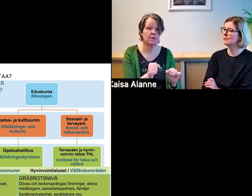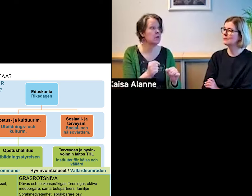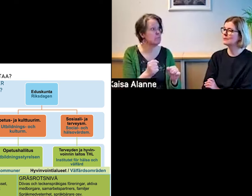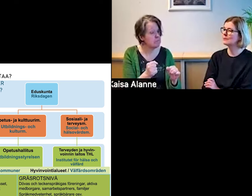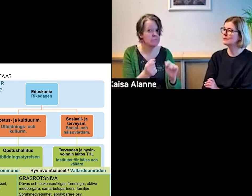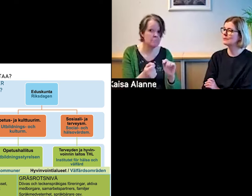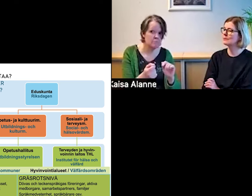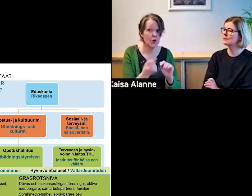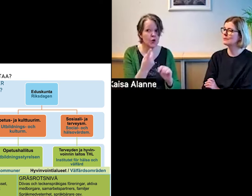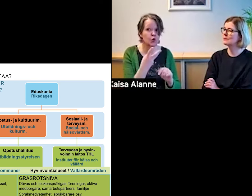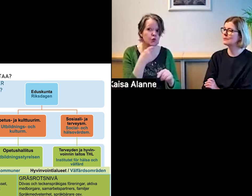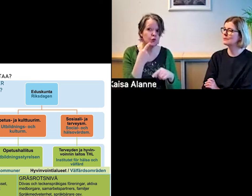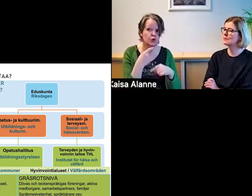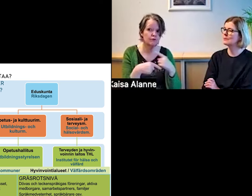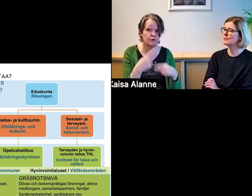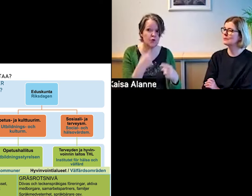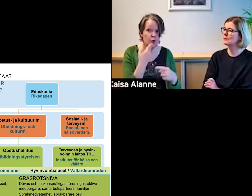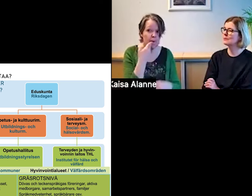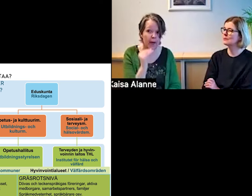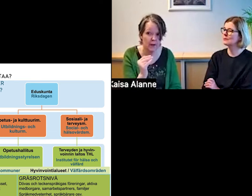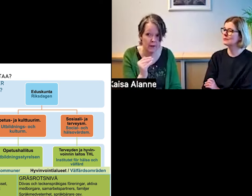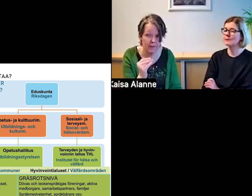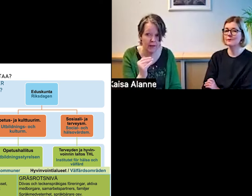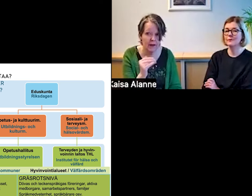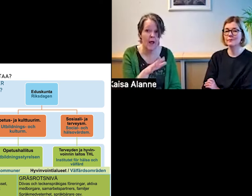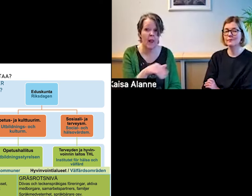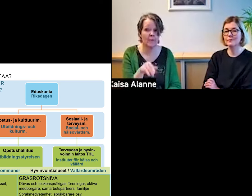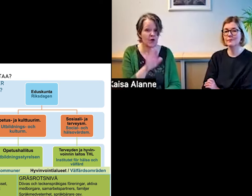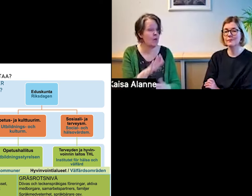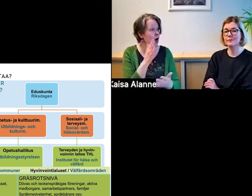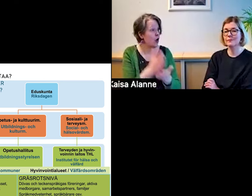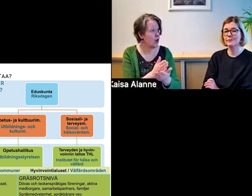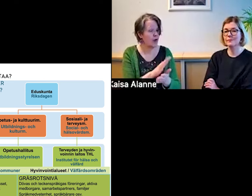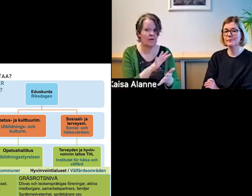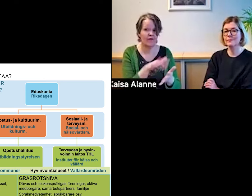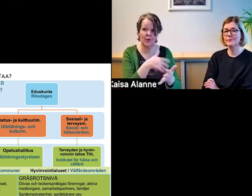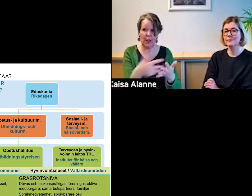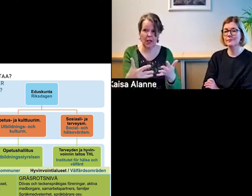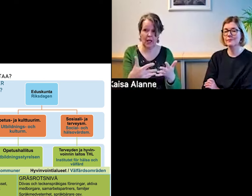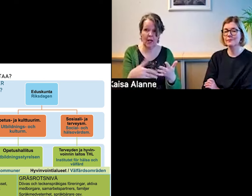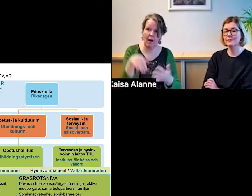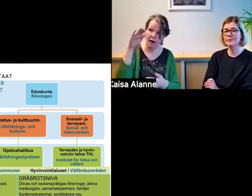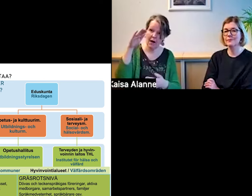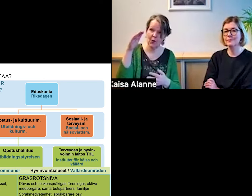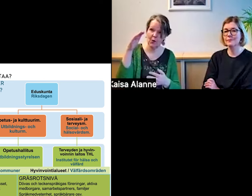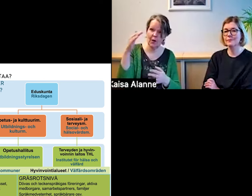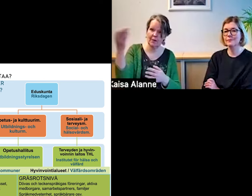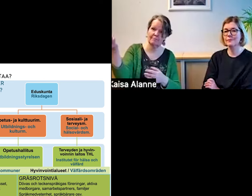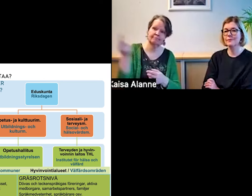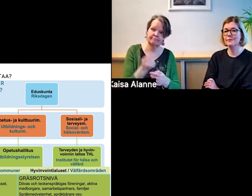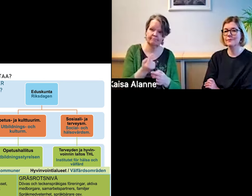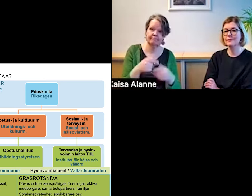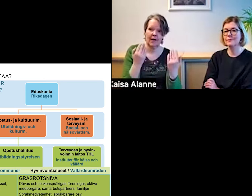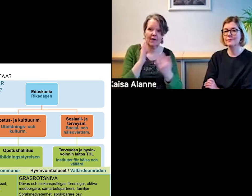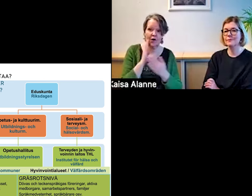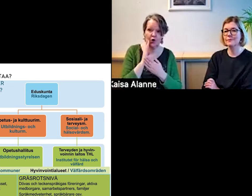nyt huomioida ja näin. Mutta jos se on lain tasolla riittävän vahva kirjaus, niin lapsen oikeudet saattaa vähän paremmin